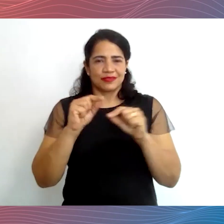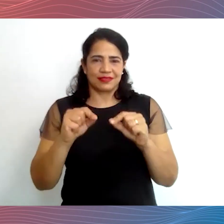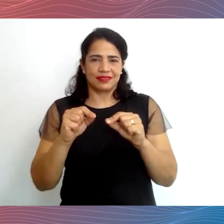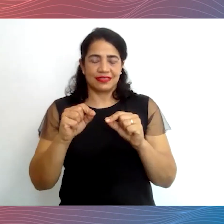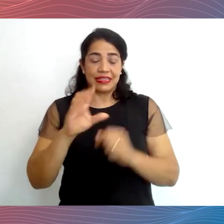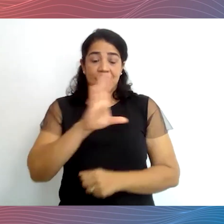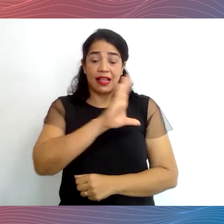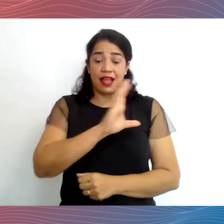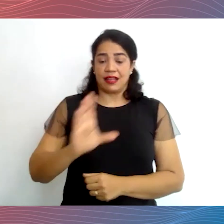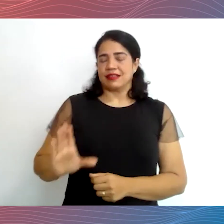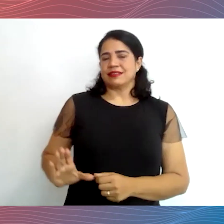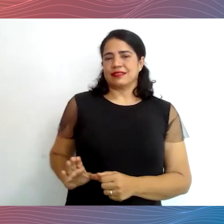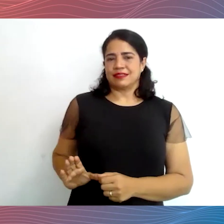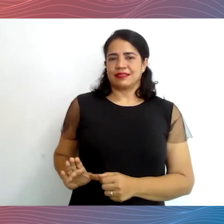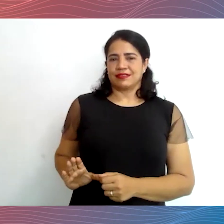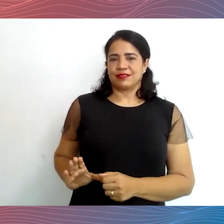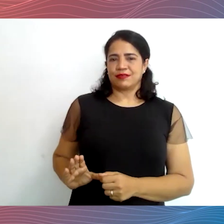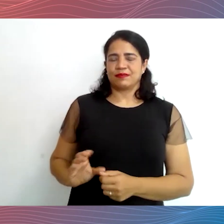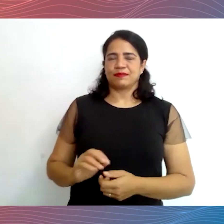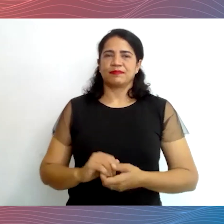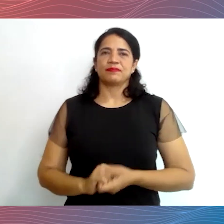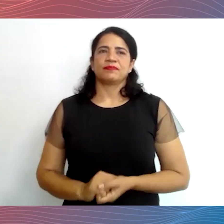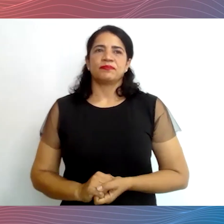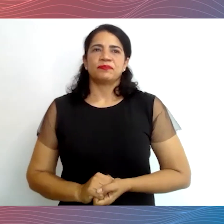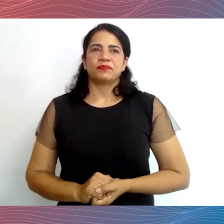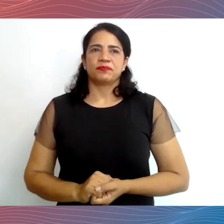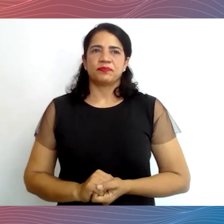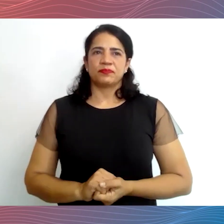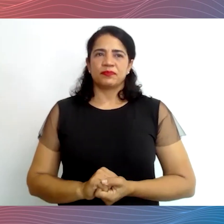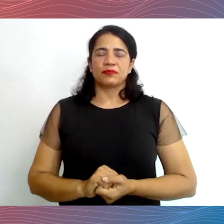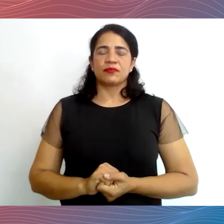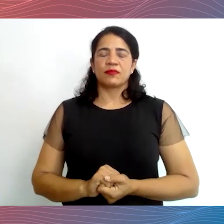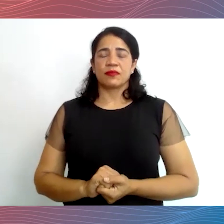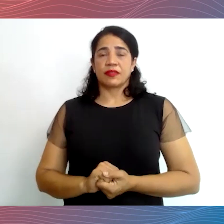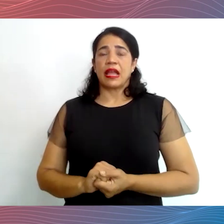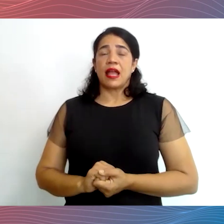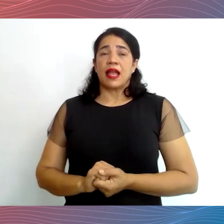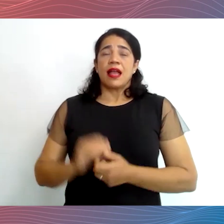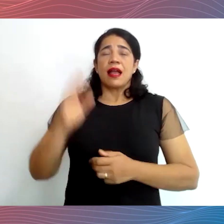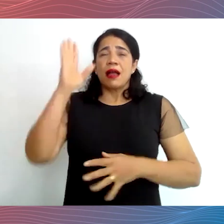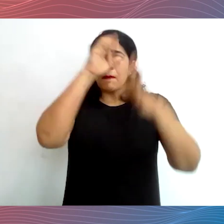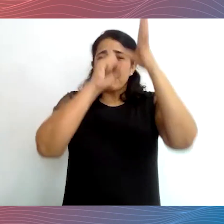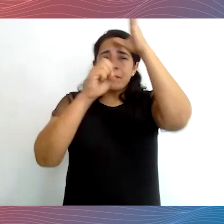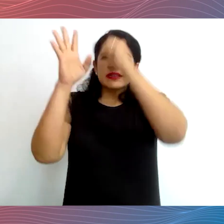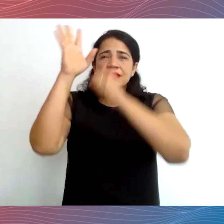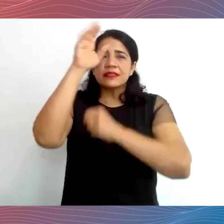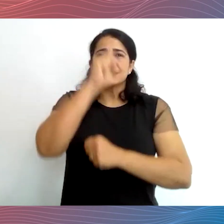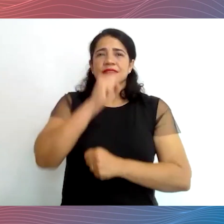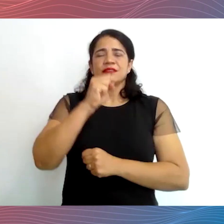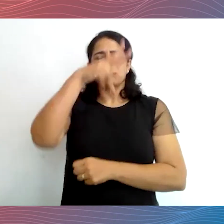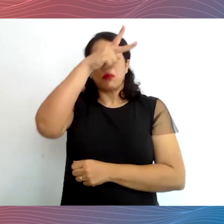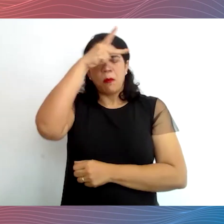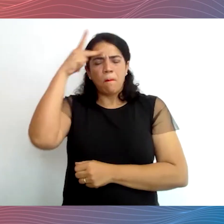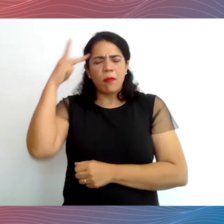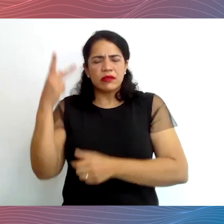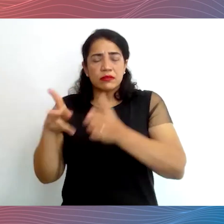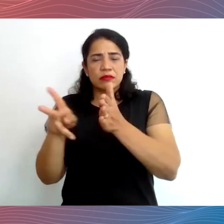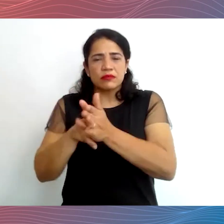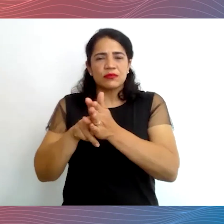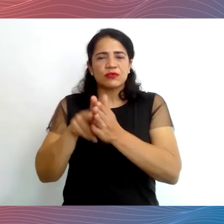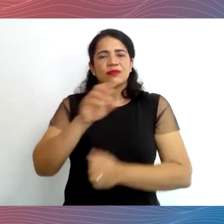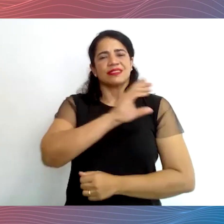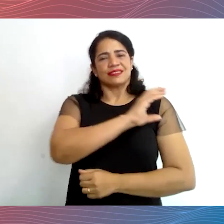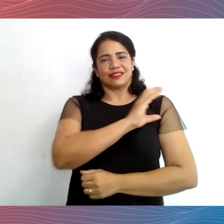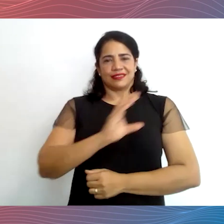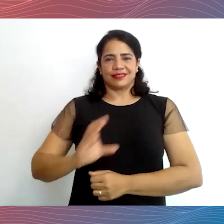de Cristo. Se você aprender de Cristo, você ainda aprende lições, aprende ensinamentos, mas você aprende a Cristo,